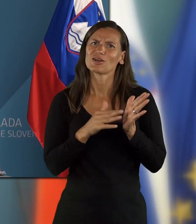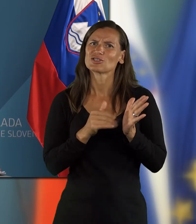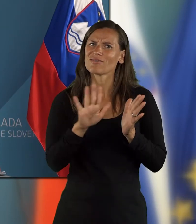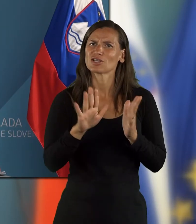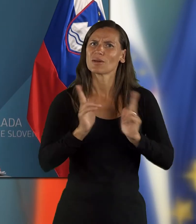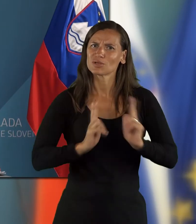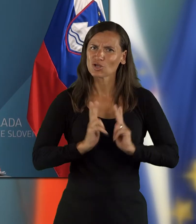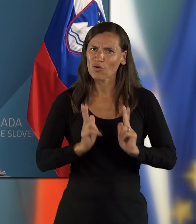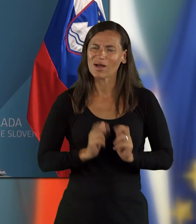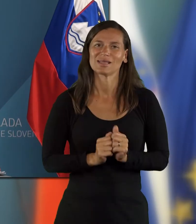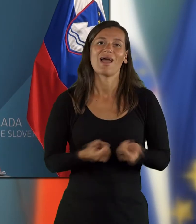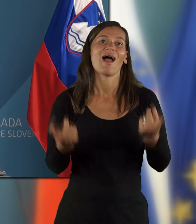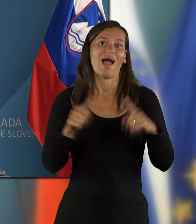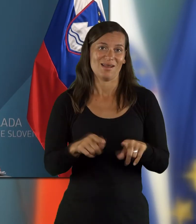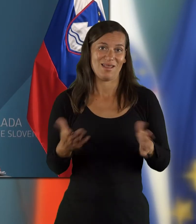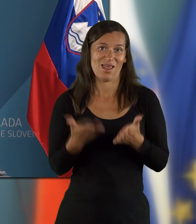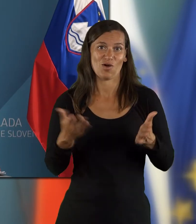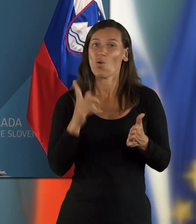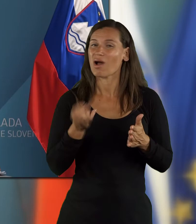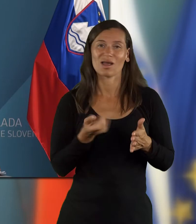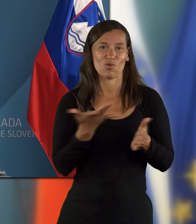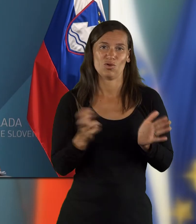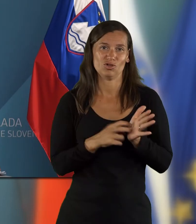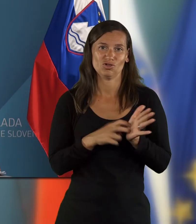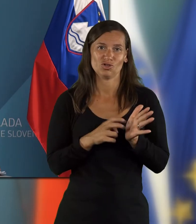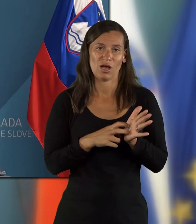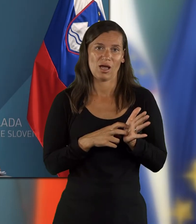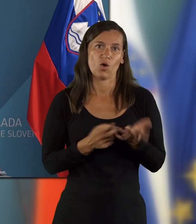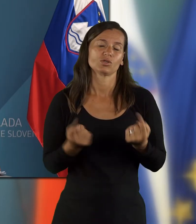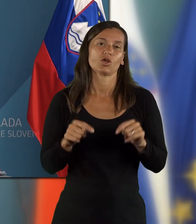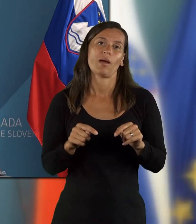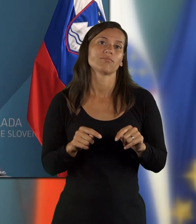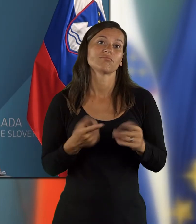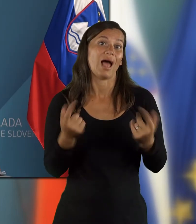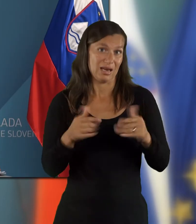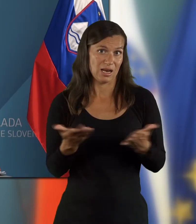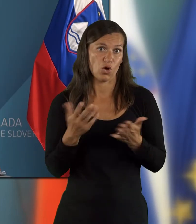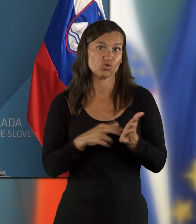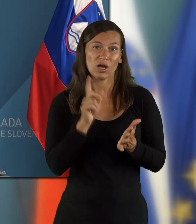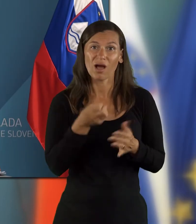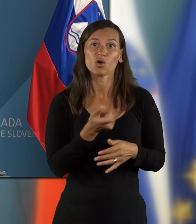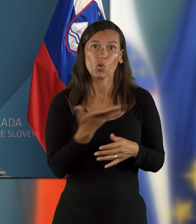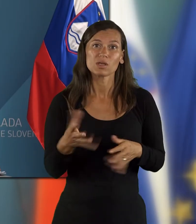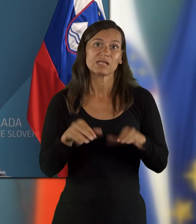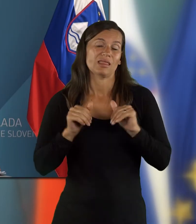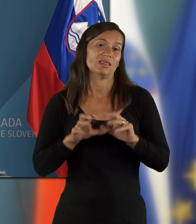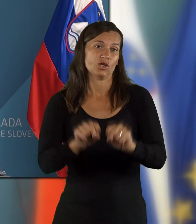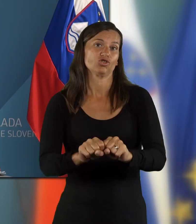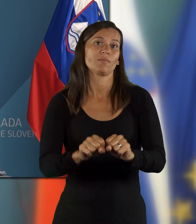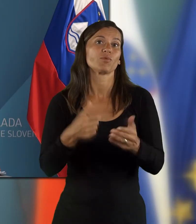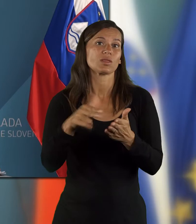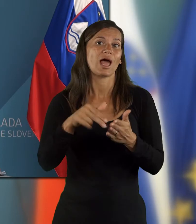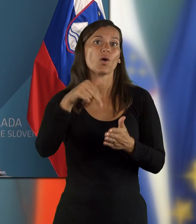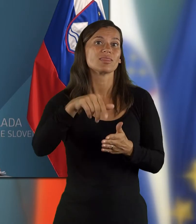zdaj, kakšna so vaše pričakovanja, ali lahko karkoli še, oziroma tako bom rekla, ali lahko karkoli še